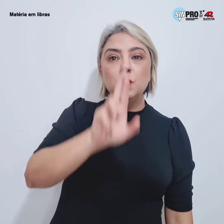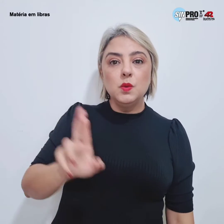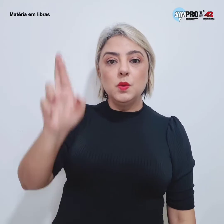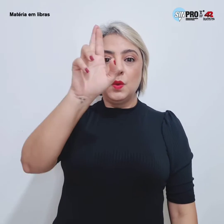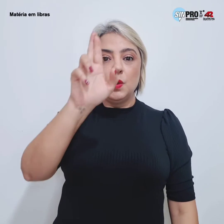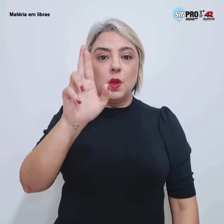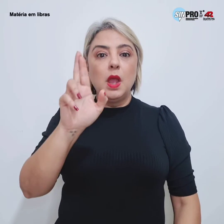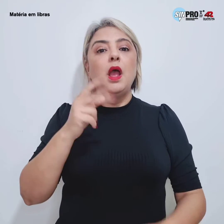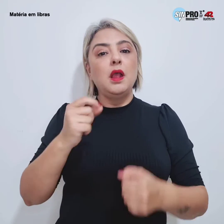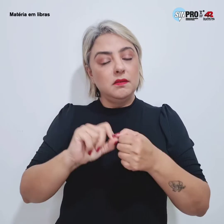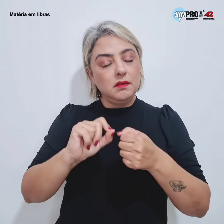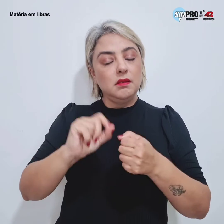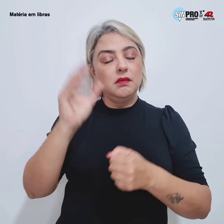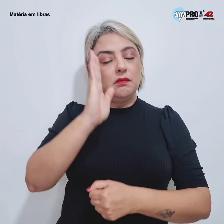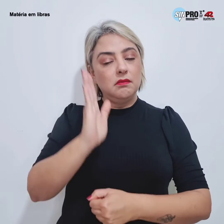outras regiões do país estão fazendo.